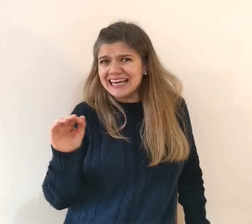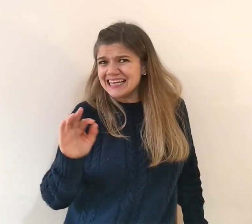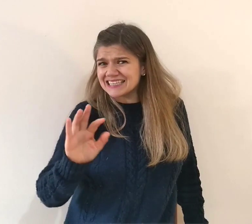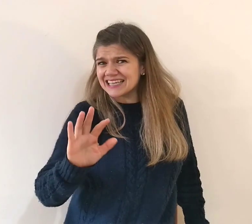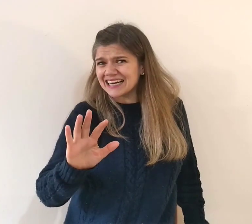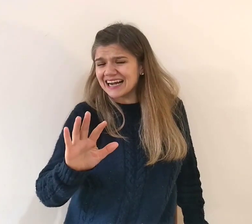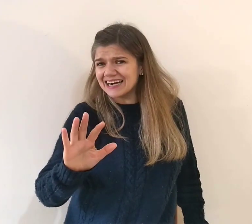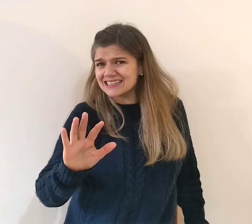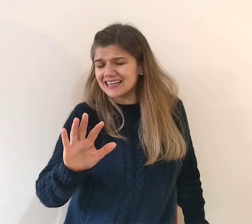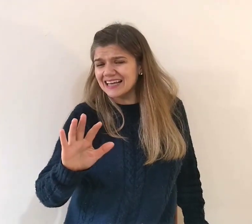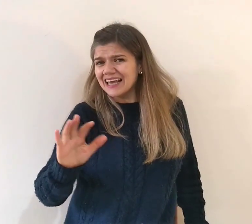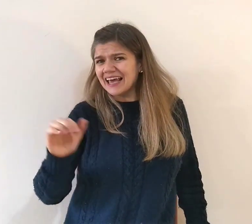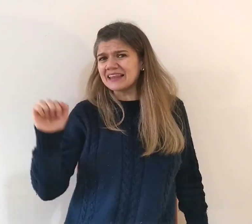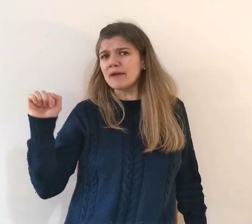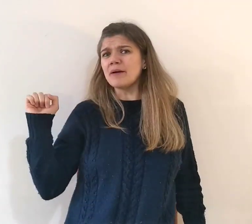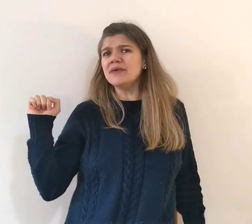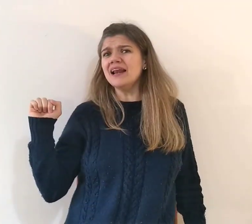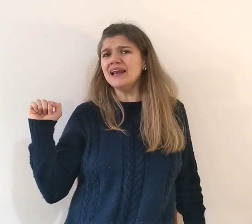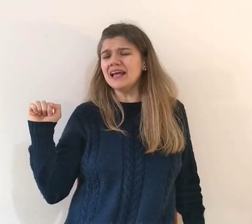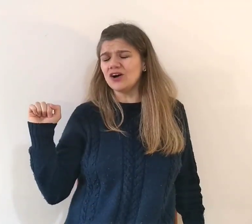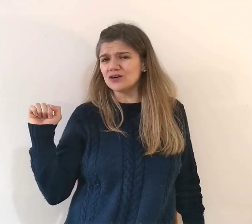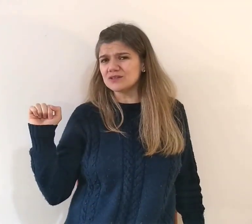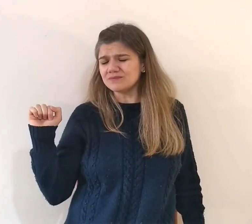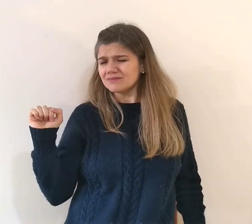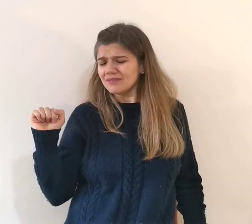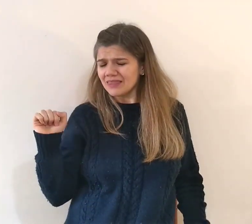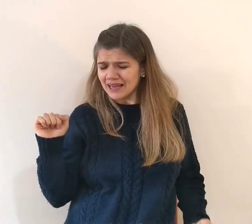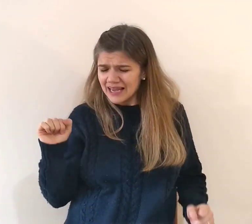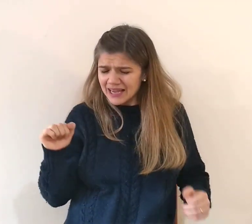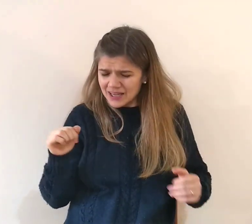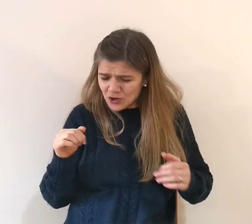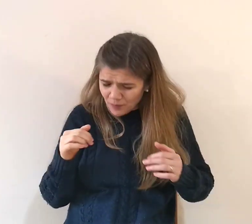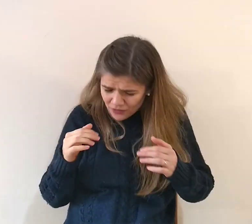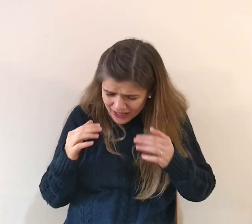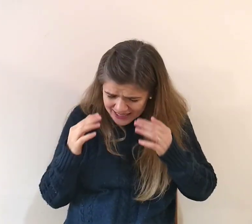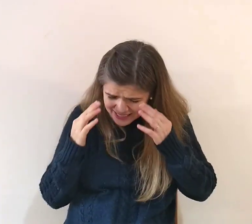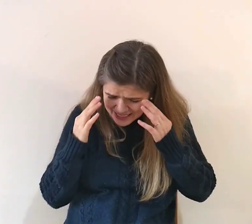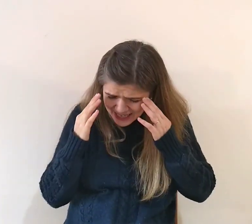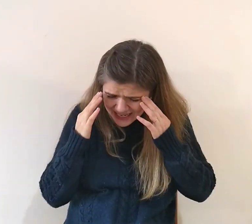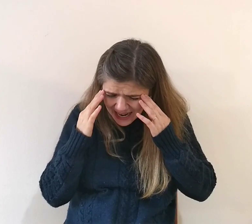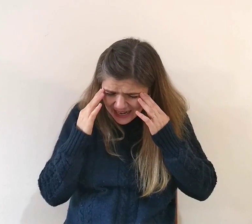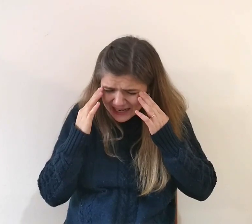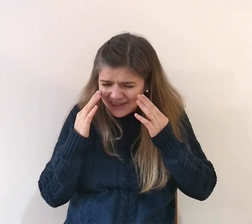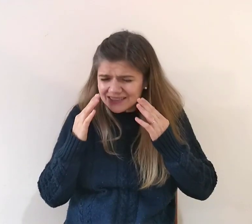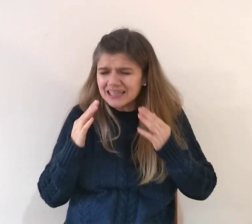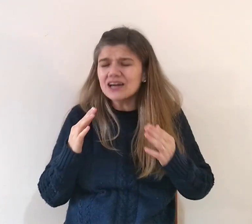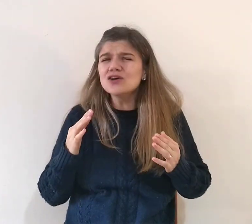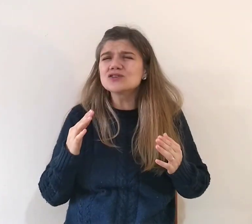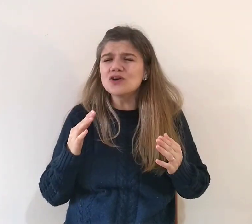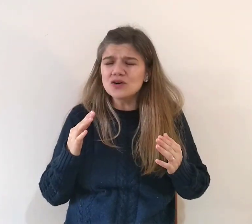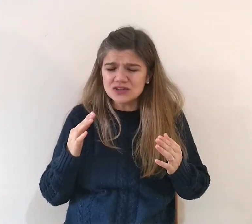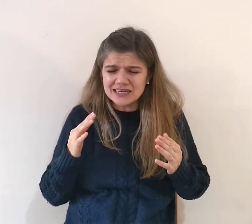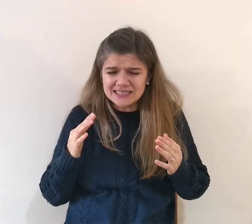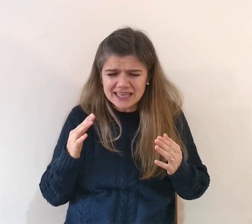ni acercarse, estaba bien lejos y no podía siquiera levantar los ojos al